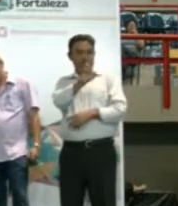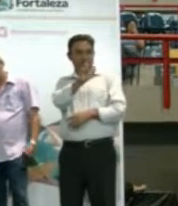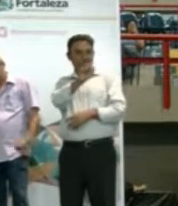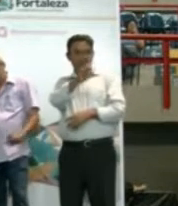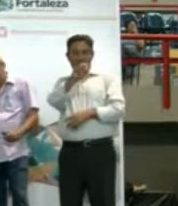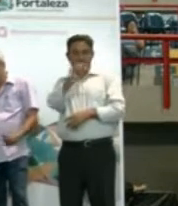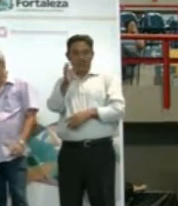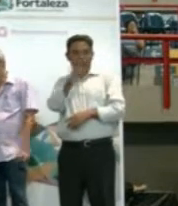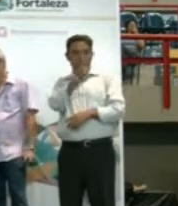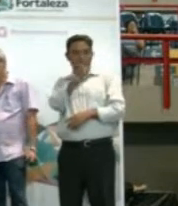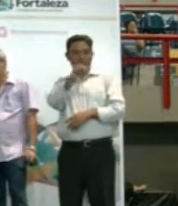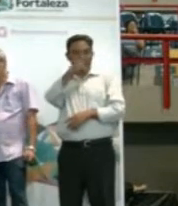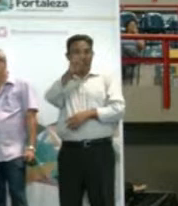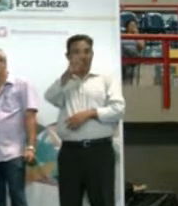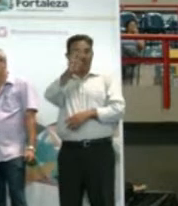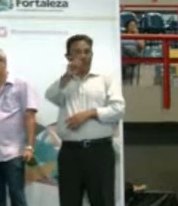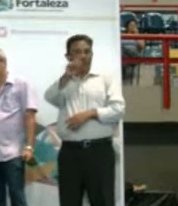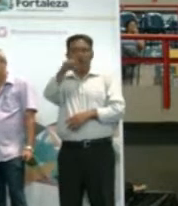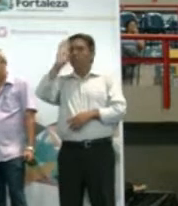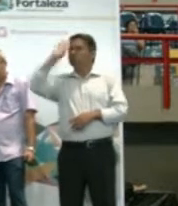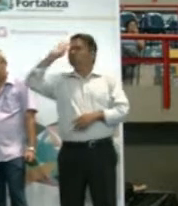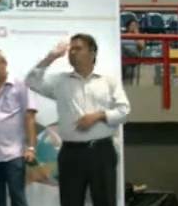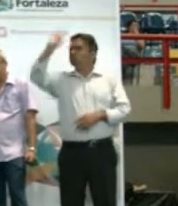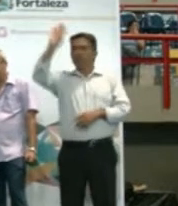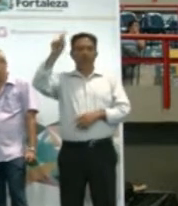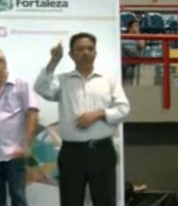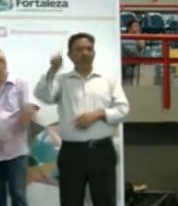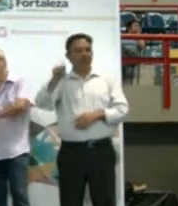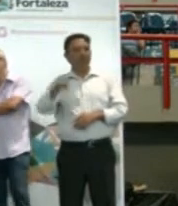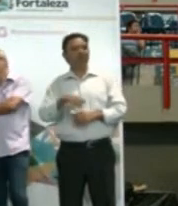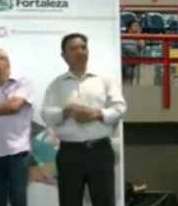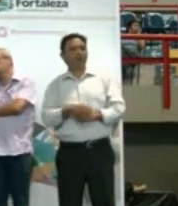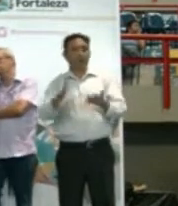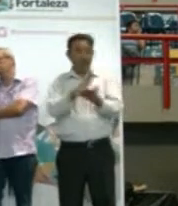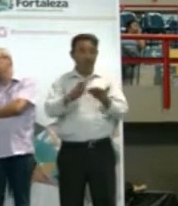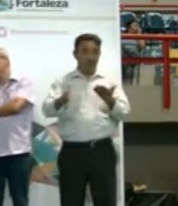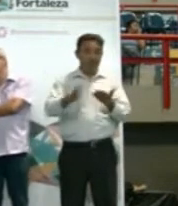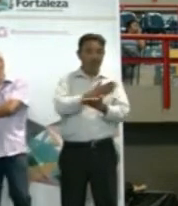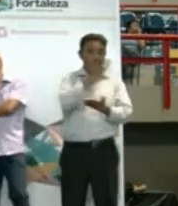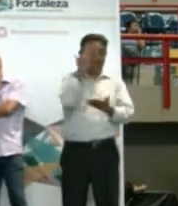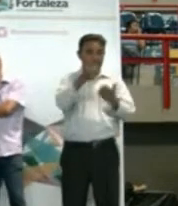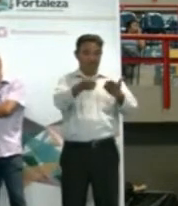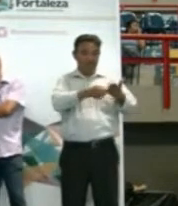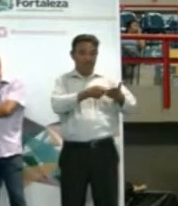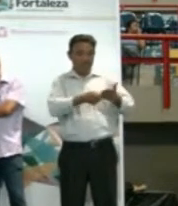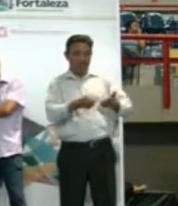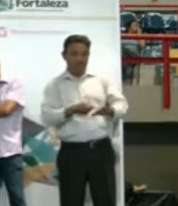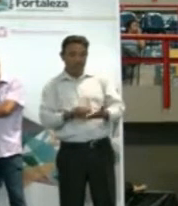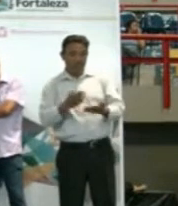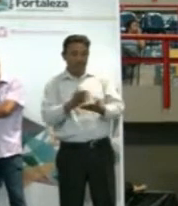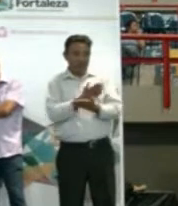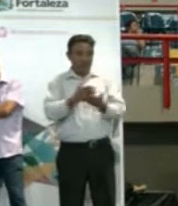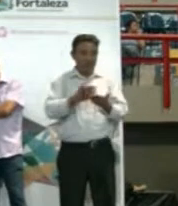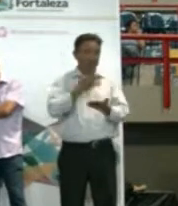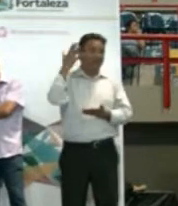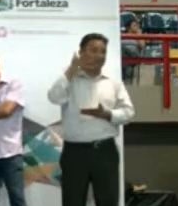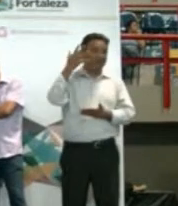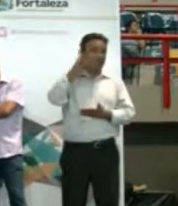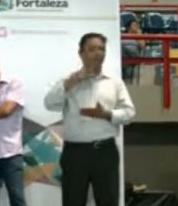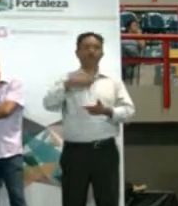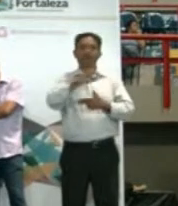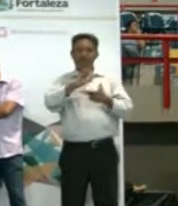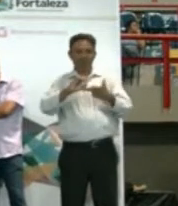pessoas importantíssimas desse período e muito provavelmente algum desses autores e algumas de suas obras estarão